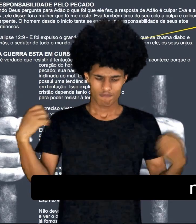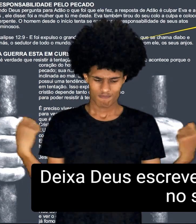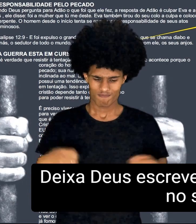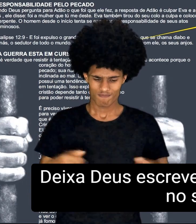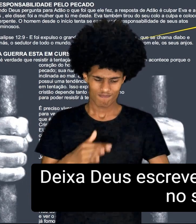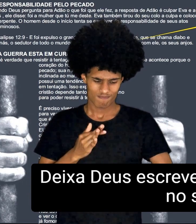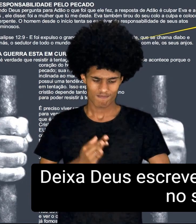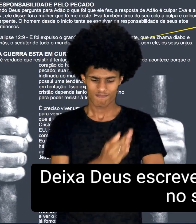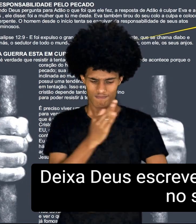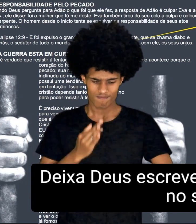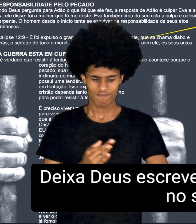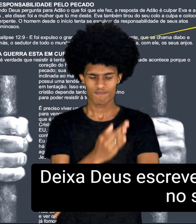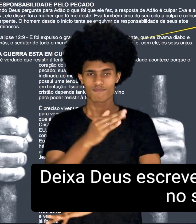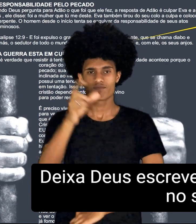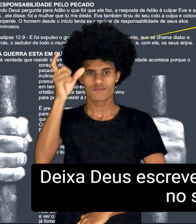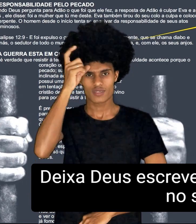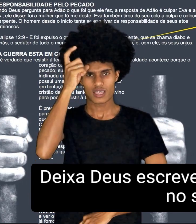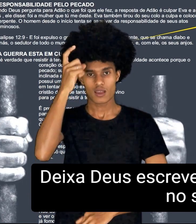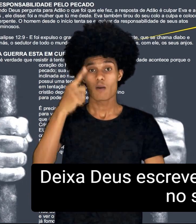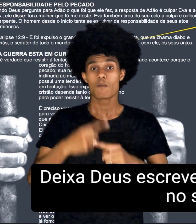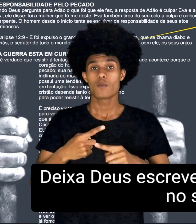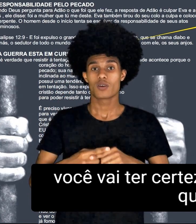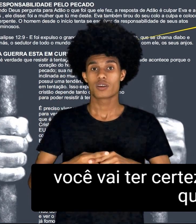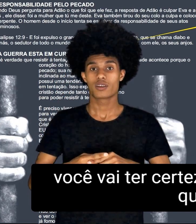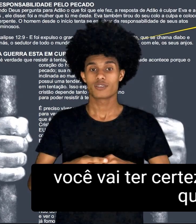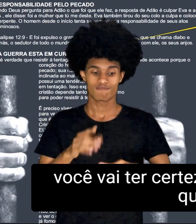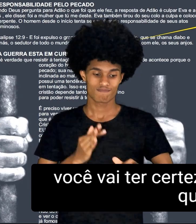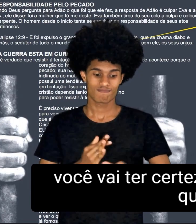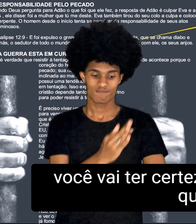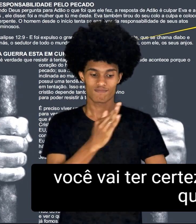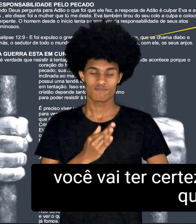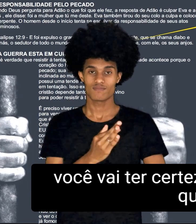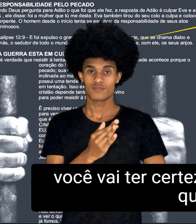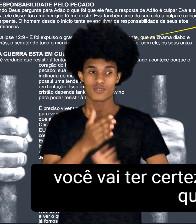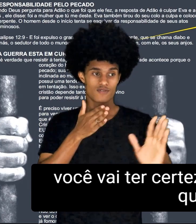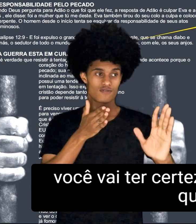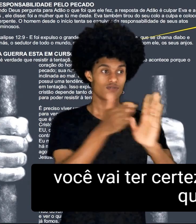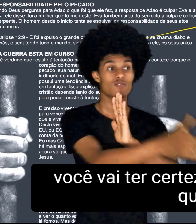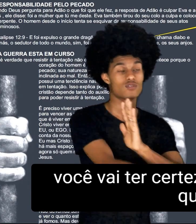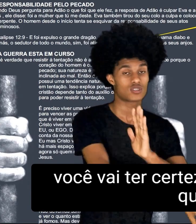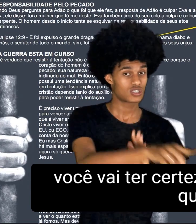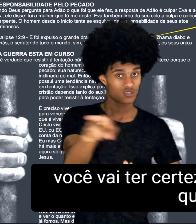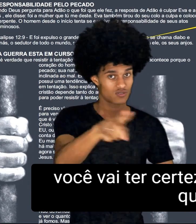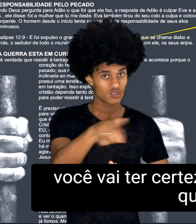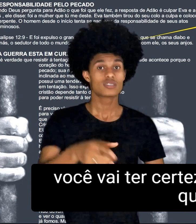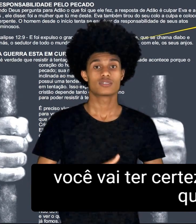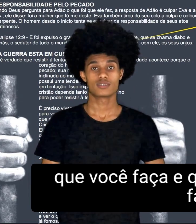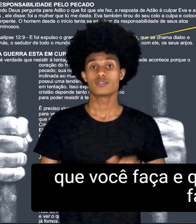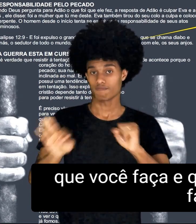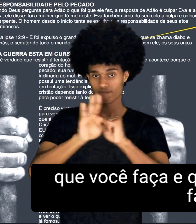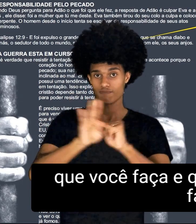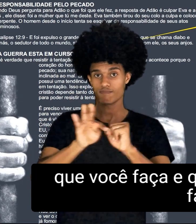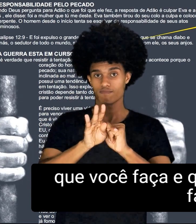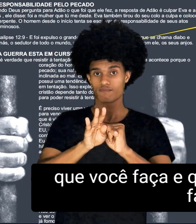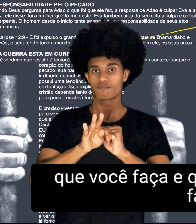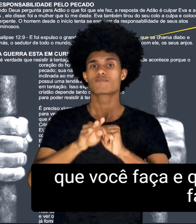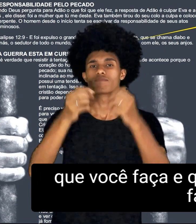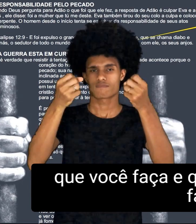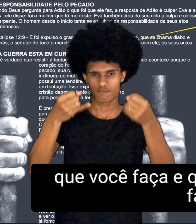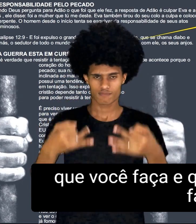irmão, deixa Deus escrever as leis dele na sua mente, no seu coração, e você vai ter a certeza verdadeiramente daquilo que Deus quer que você faça,